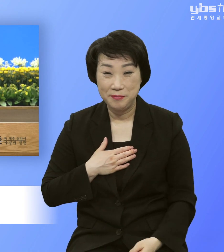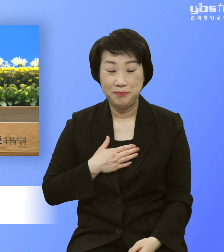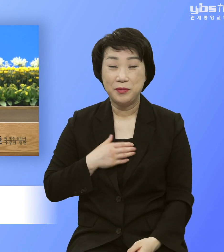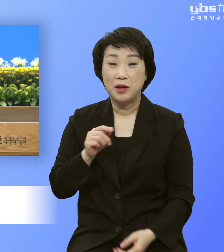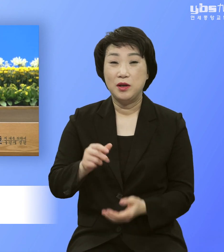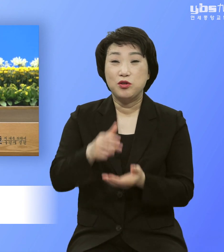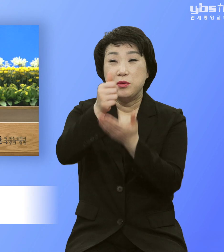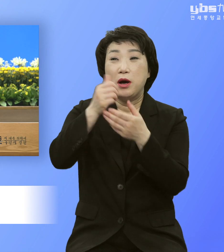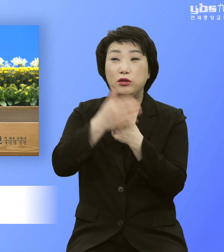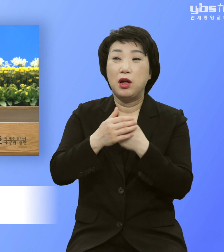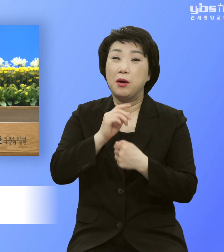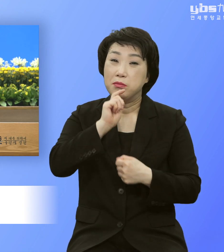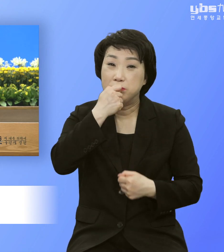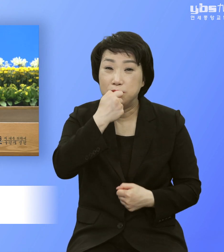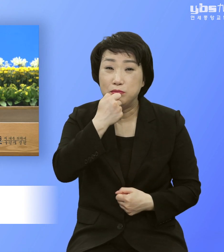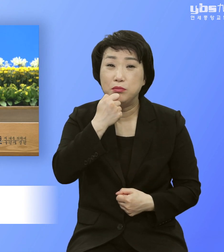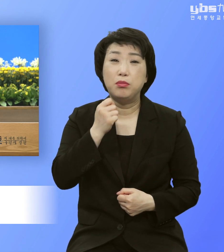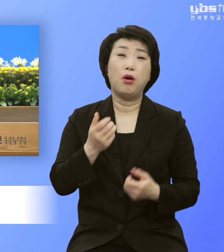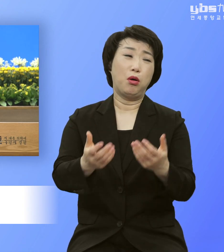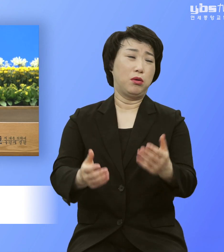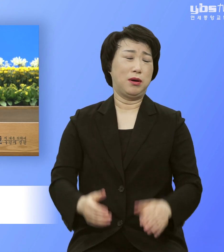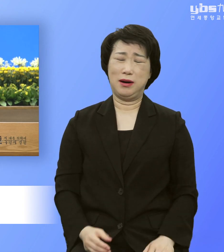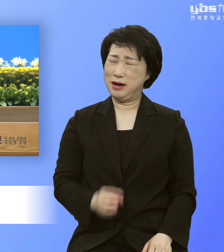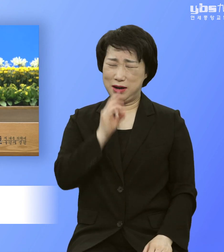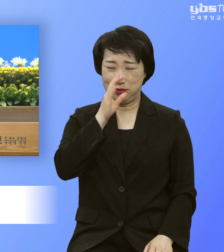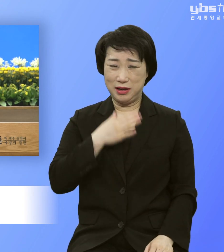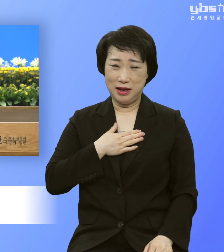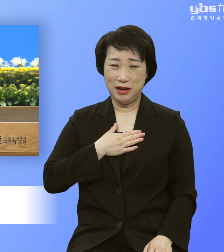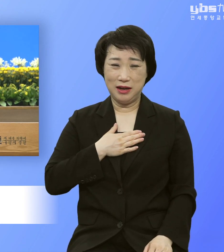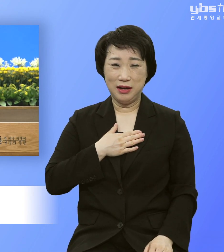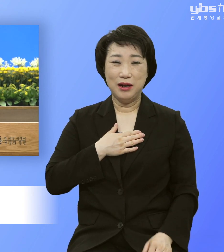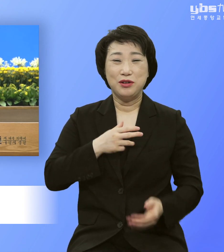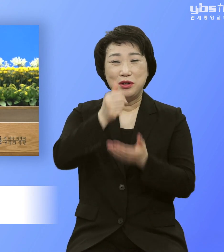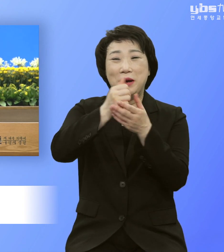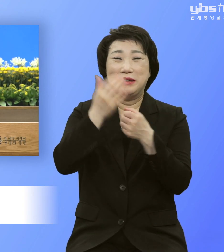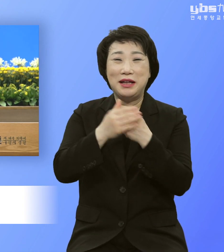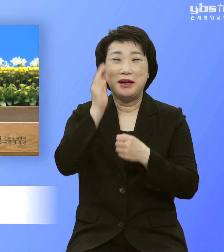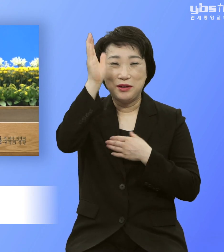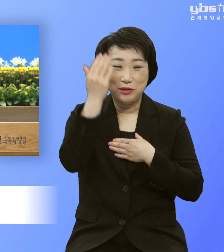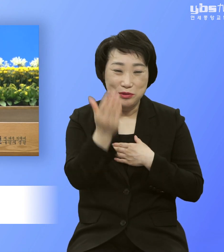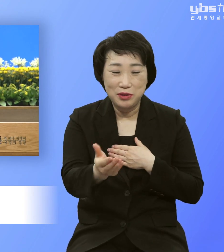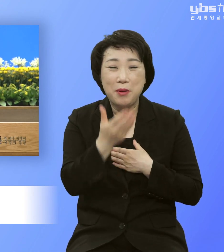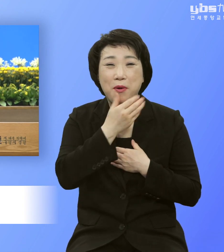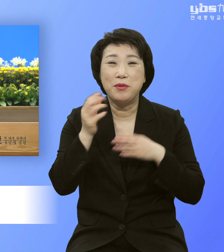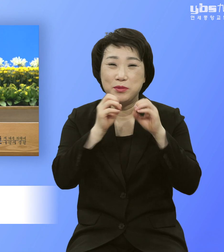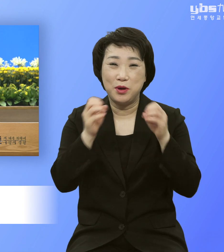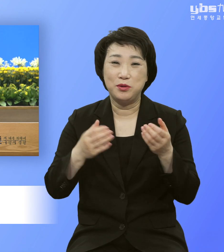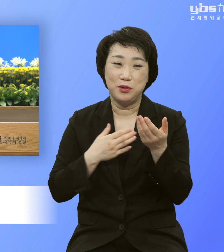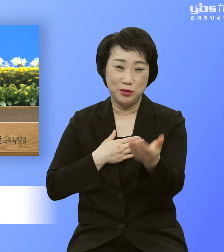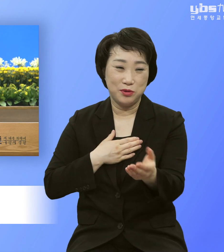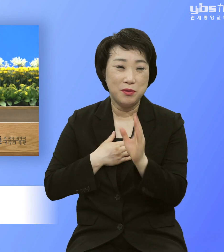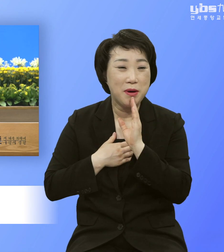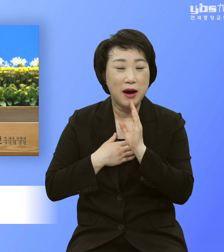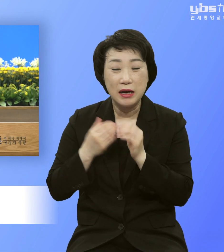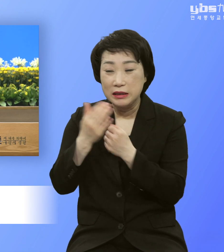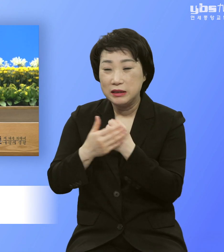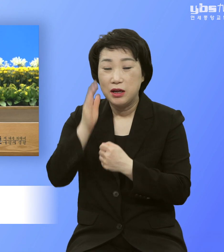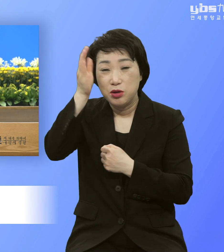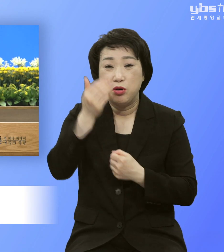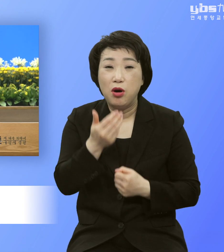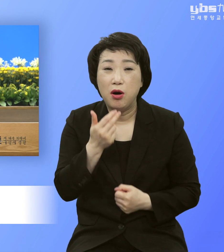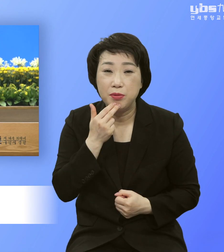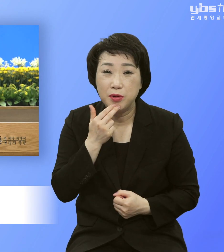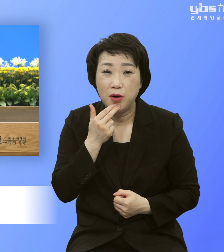이 은혜를 말하는 것이 뭐냐? 그게 복음 전도요. 이 은혜를 말하지 않는 교회가